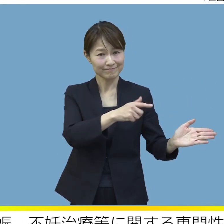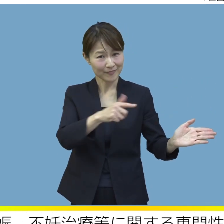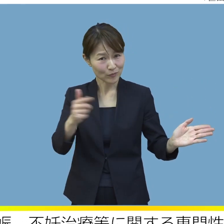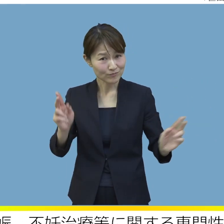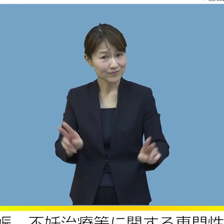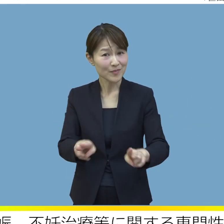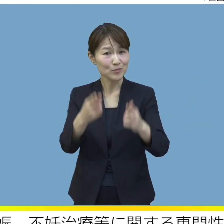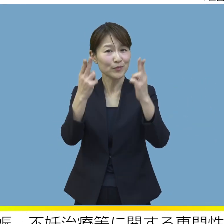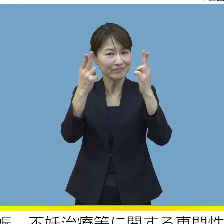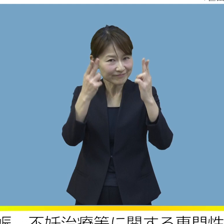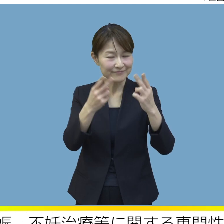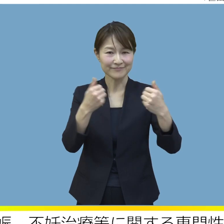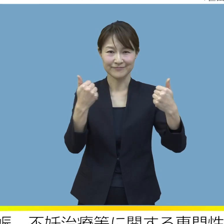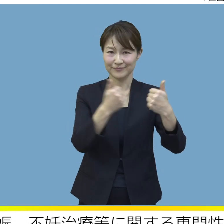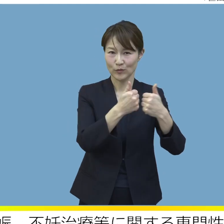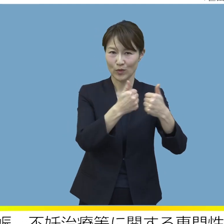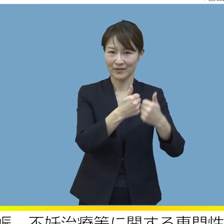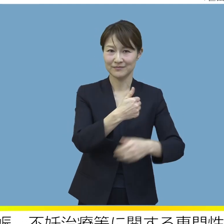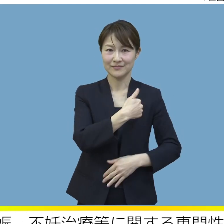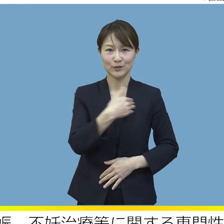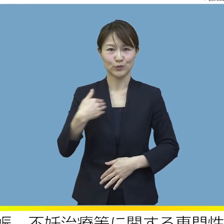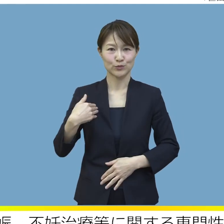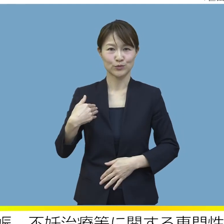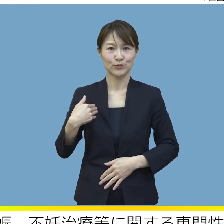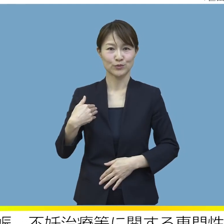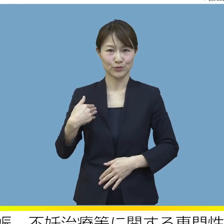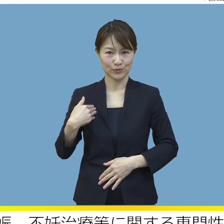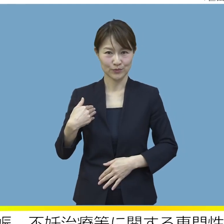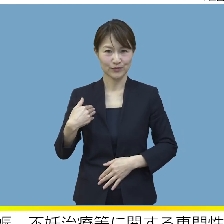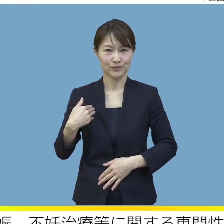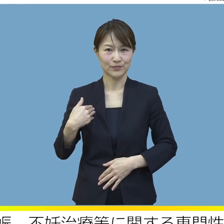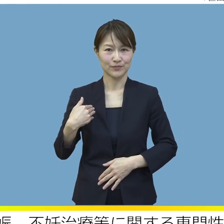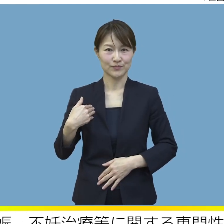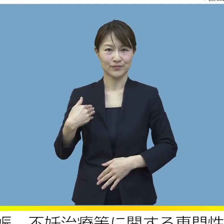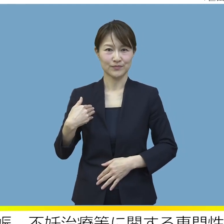の専門職に相談することができます